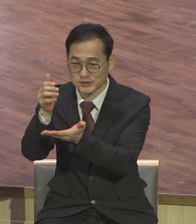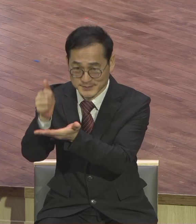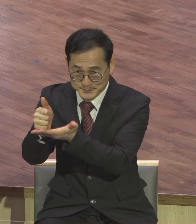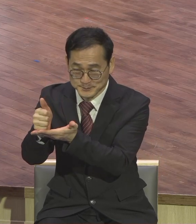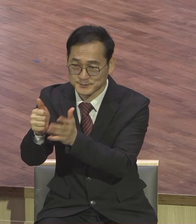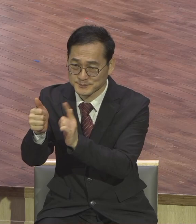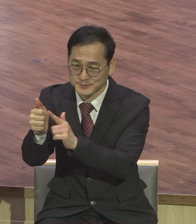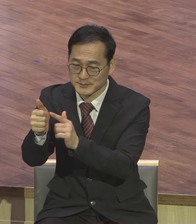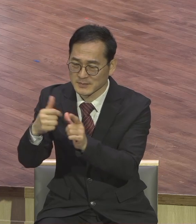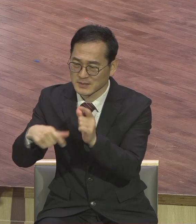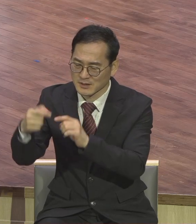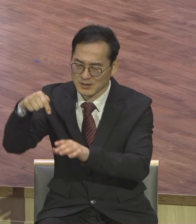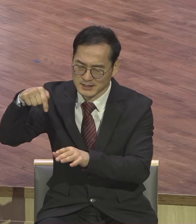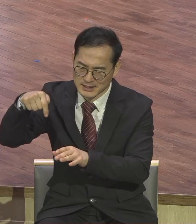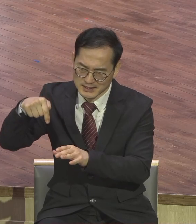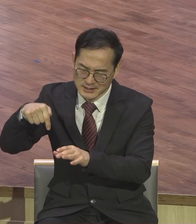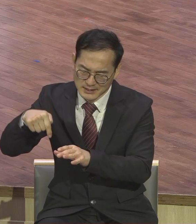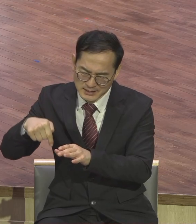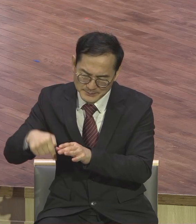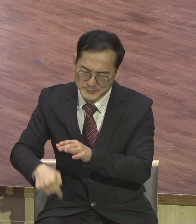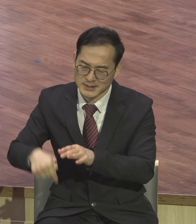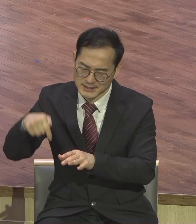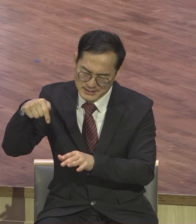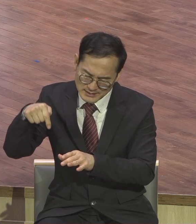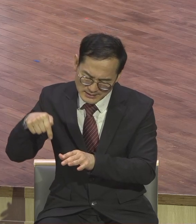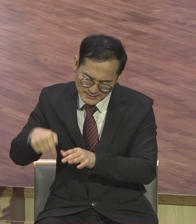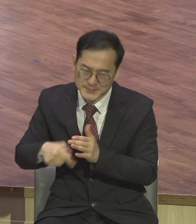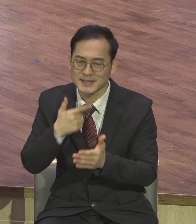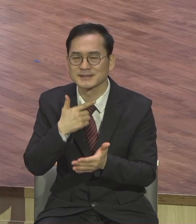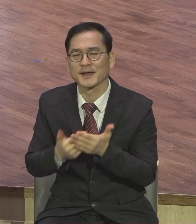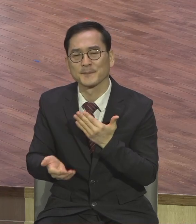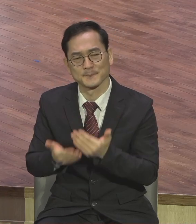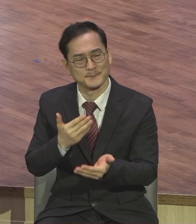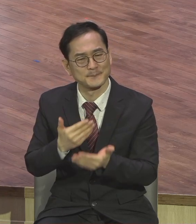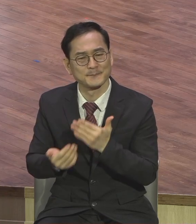더 깊이 내가 할 일은 체험하는 겁니다. 아